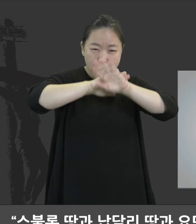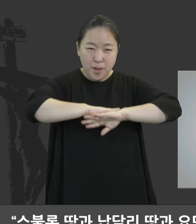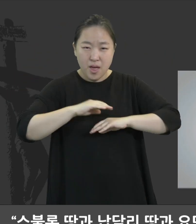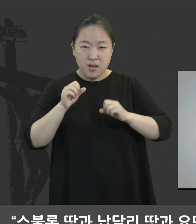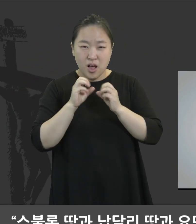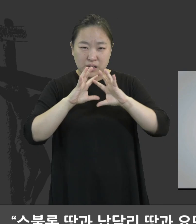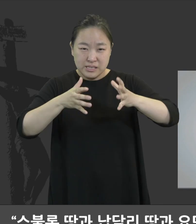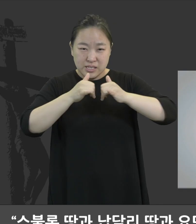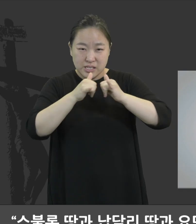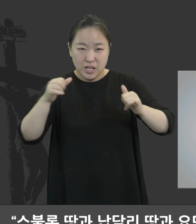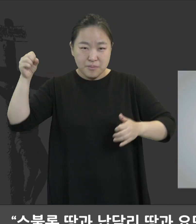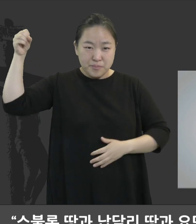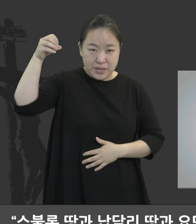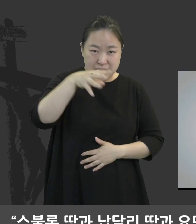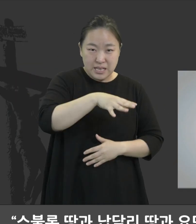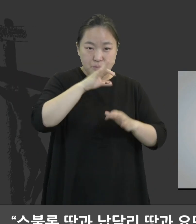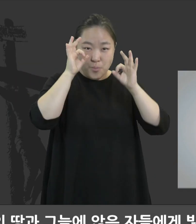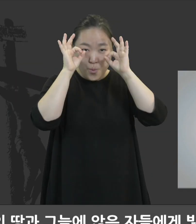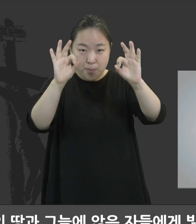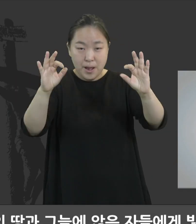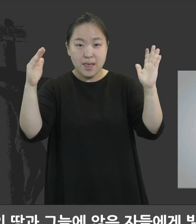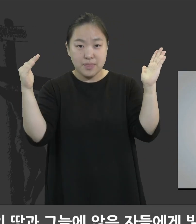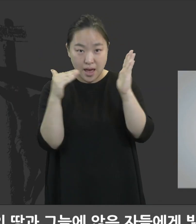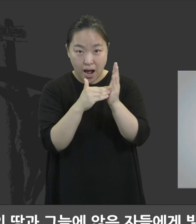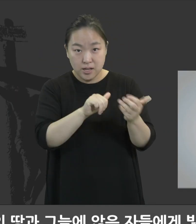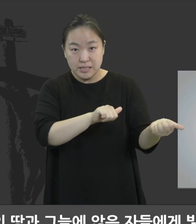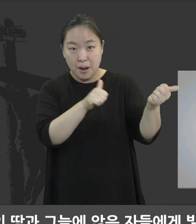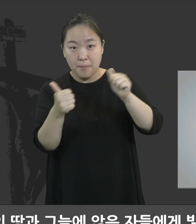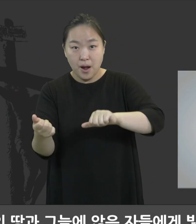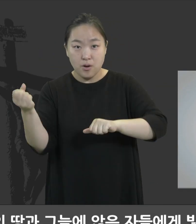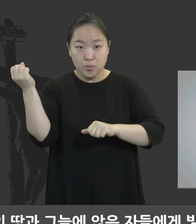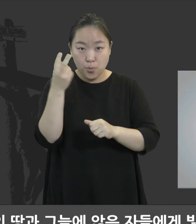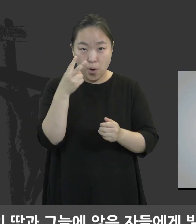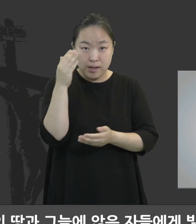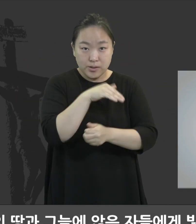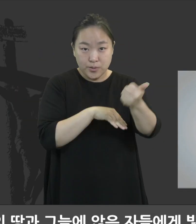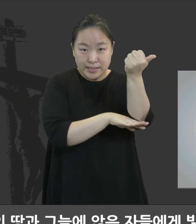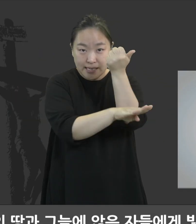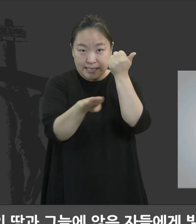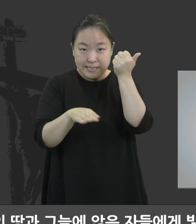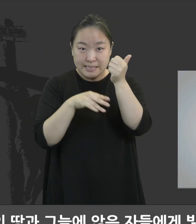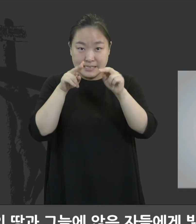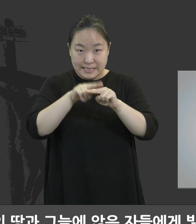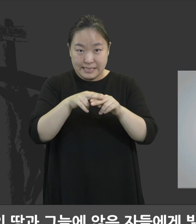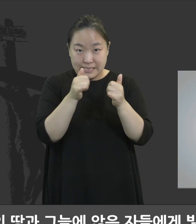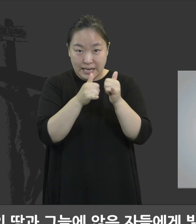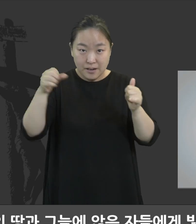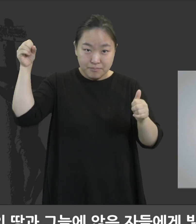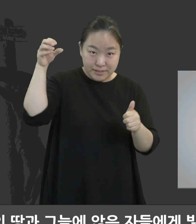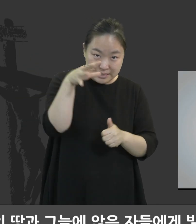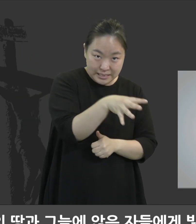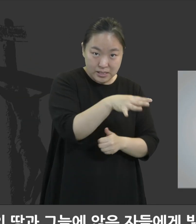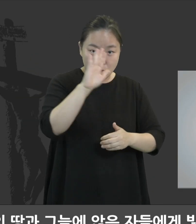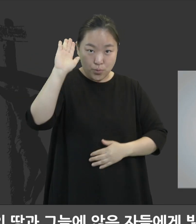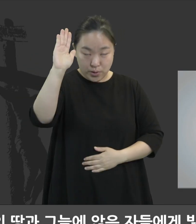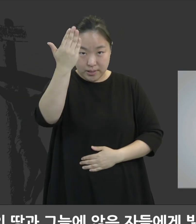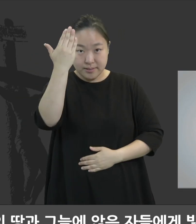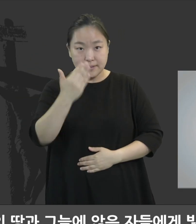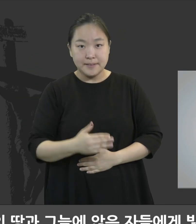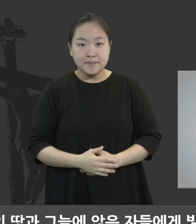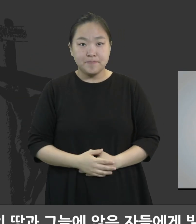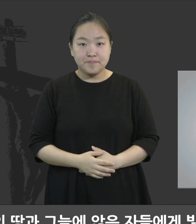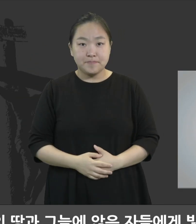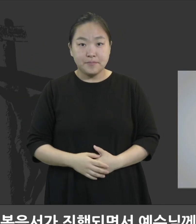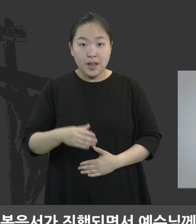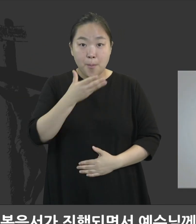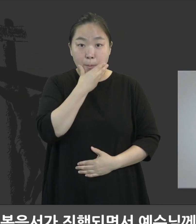앉은 백성이 큰 빛을 보았고 사망의 땅과 그늘에 앉은 자들에게 빛이 빛이었도다